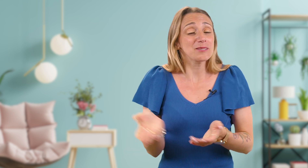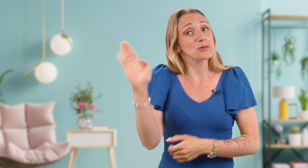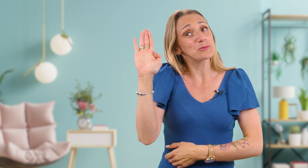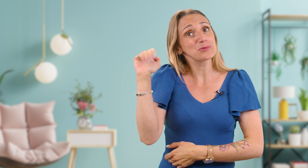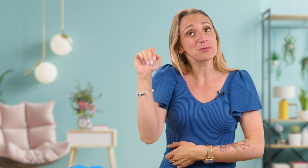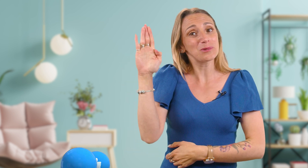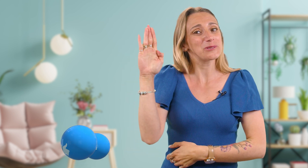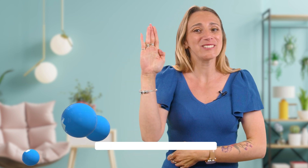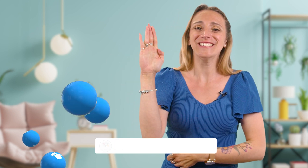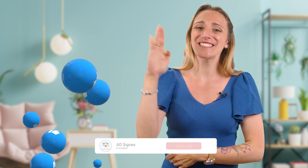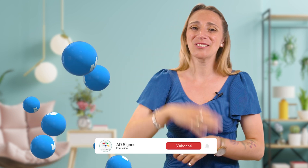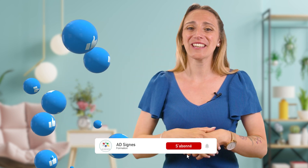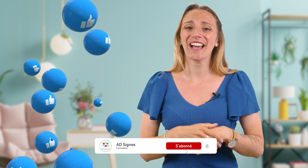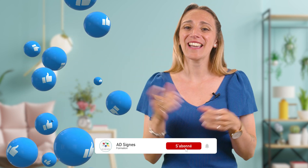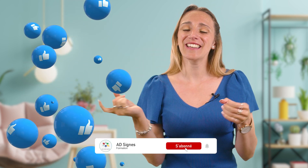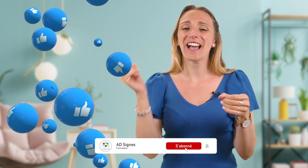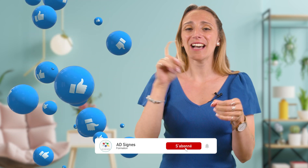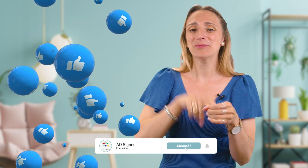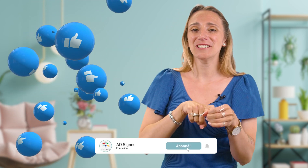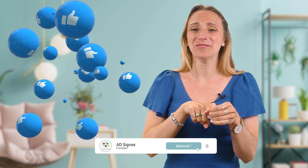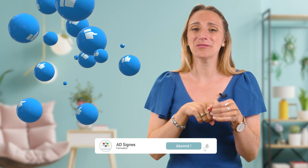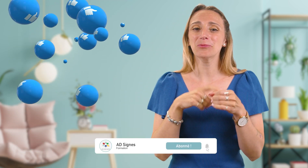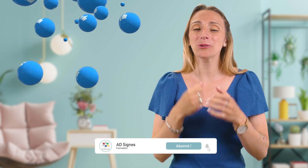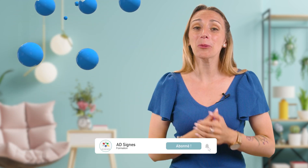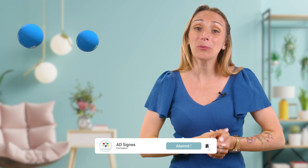sur le pouce bleu si c'est le cas et abonnez-vous